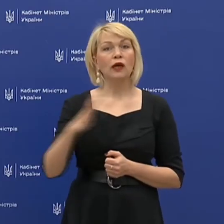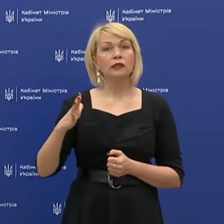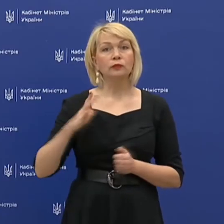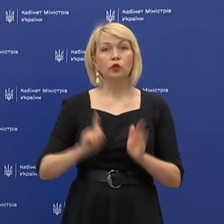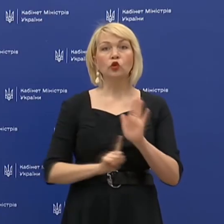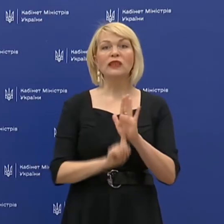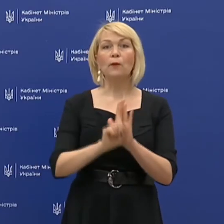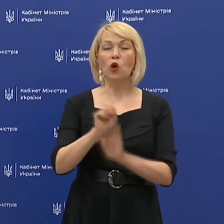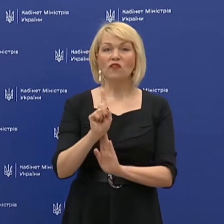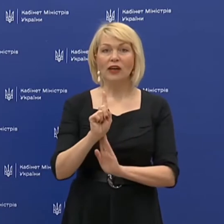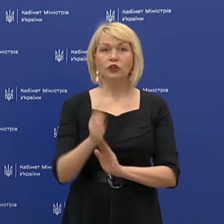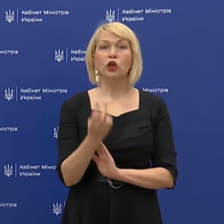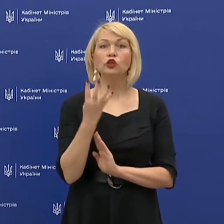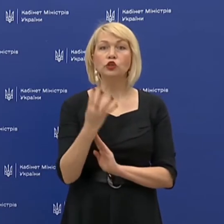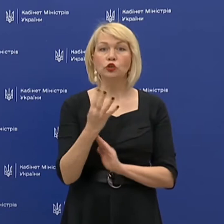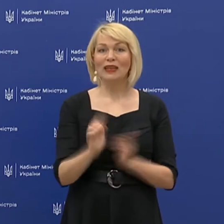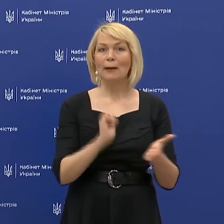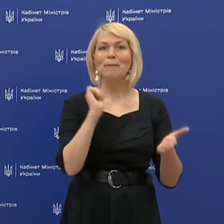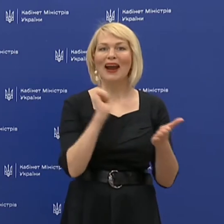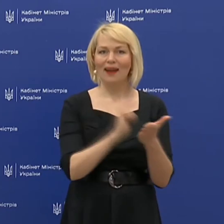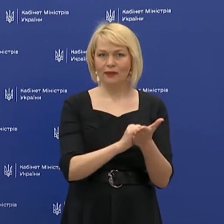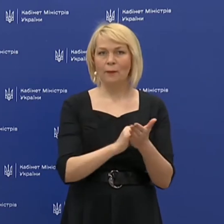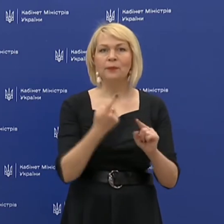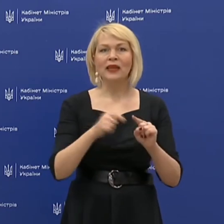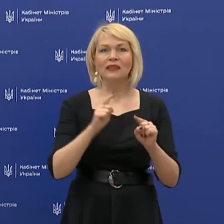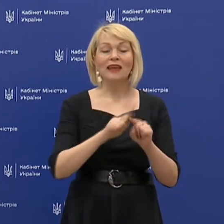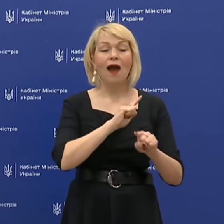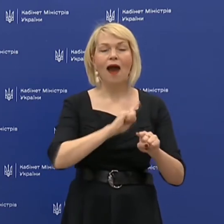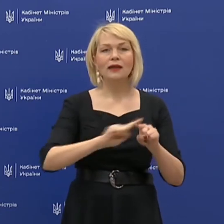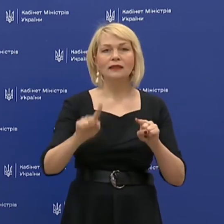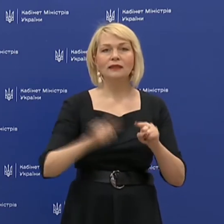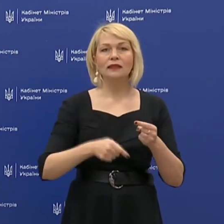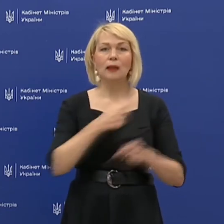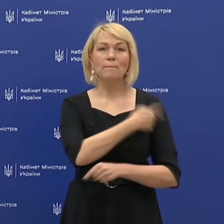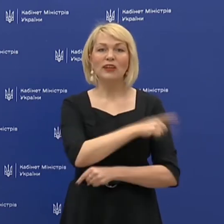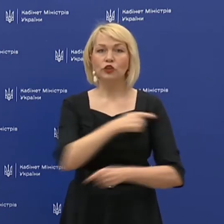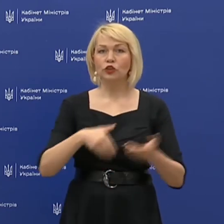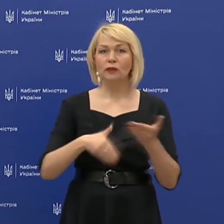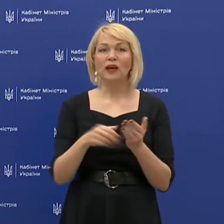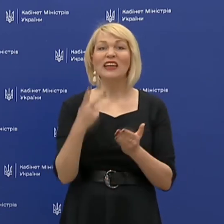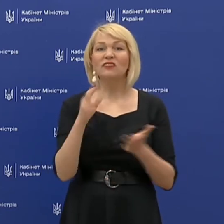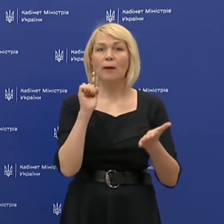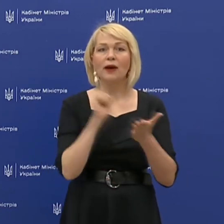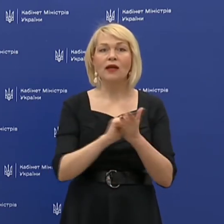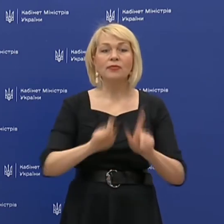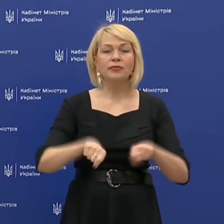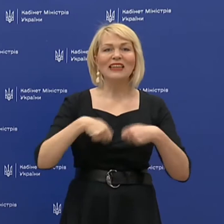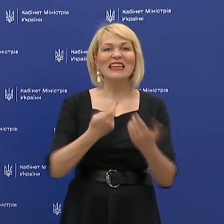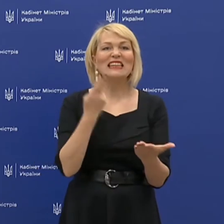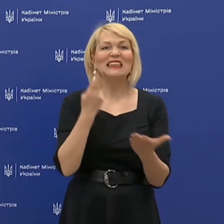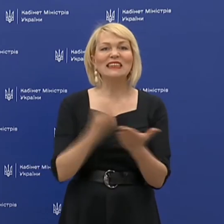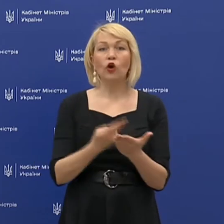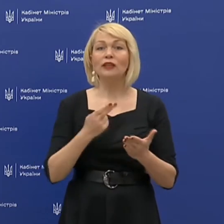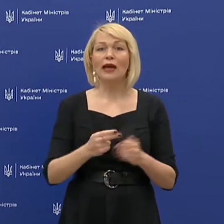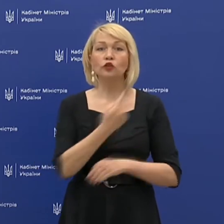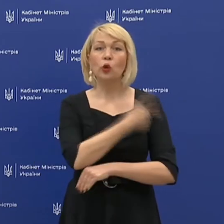запроваджене 4 пакета. Це і екстрена медична допомога, це 2 пакета по наданню стаціонарної медичної допомоги